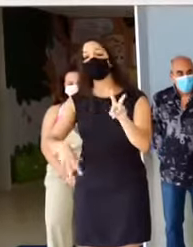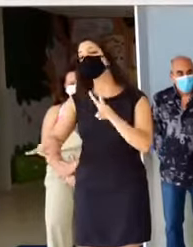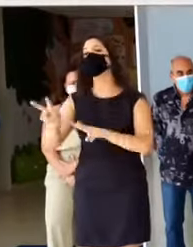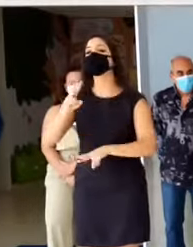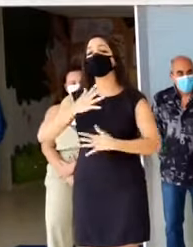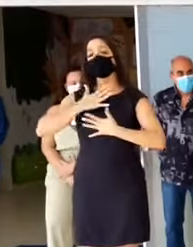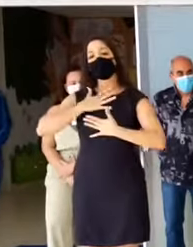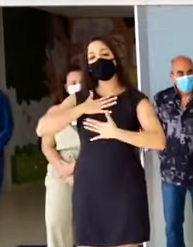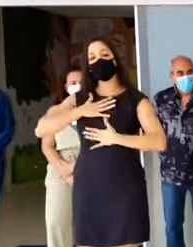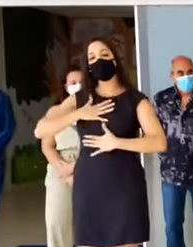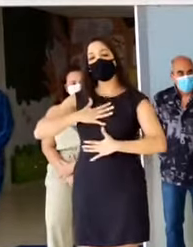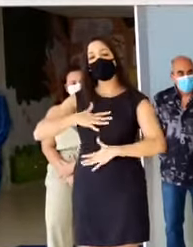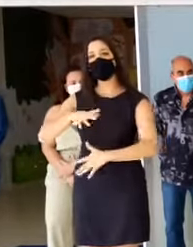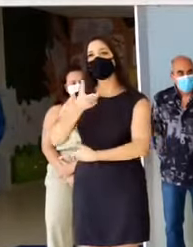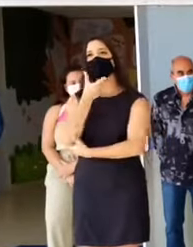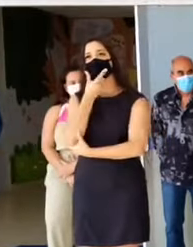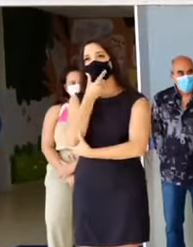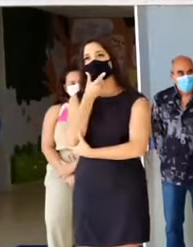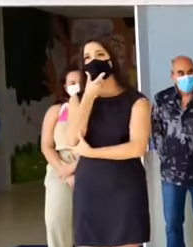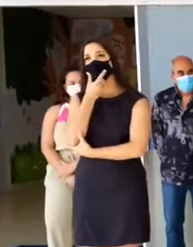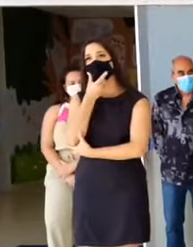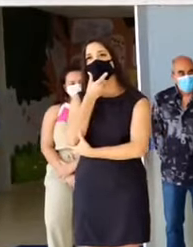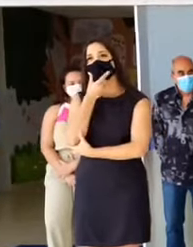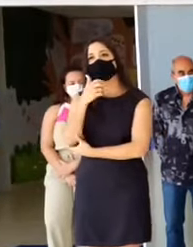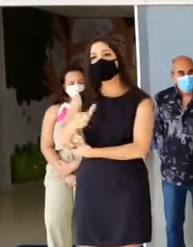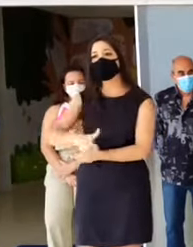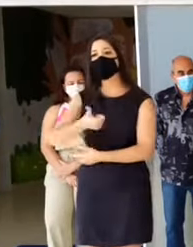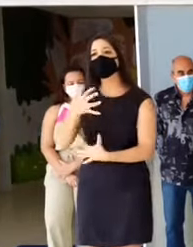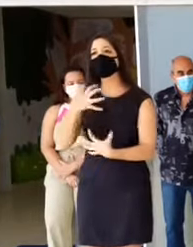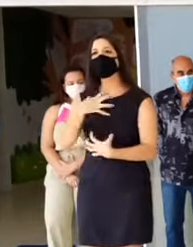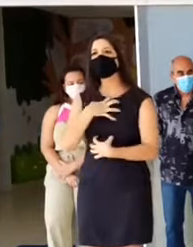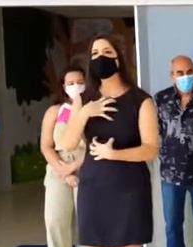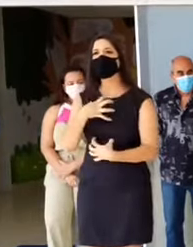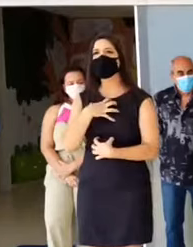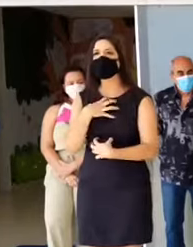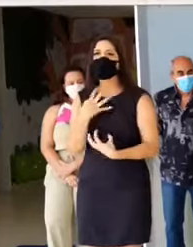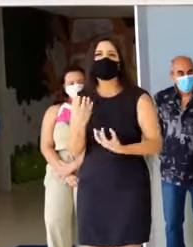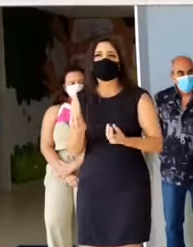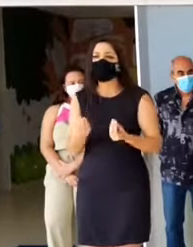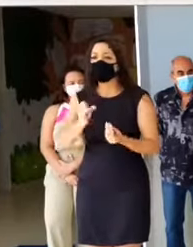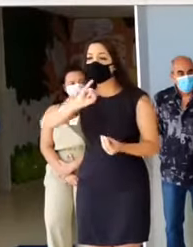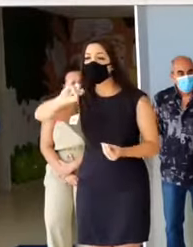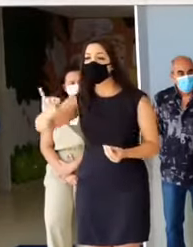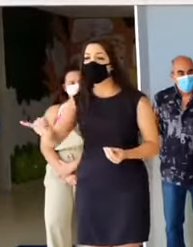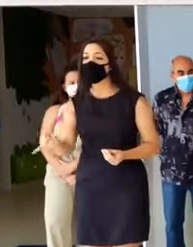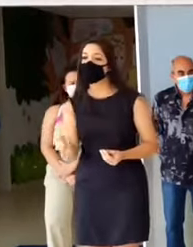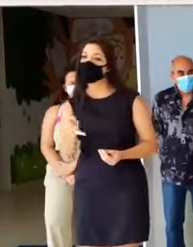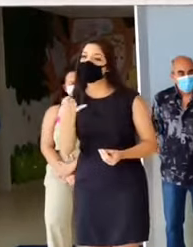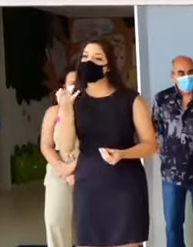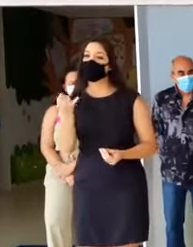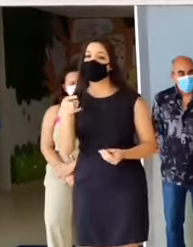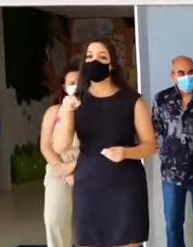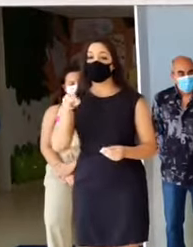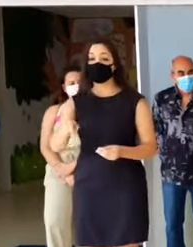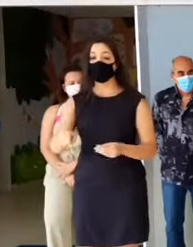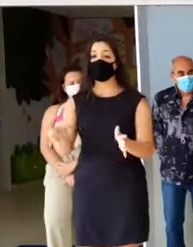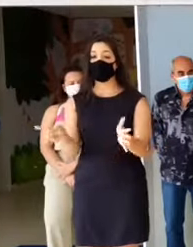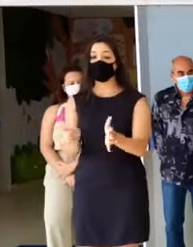mais calma a melhor maneira de otimizar o aproveitamento desse recurso